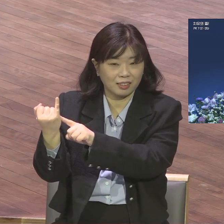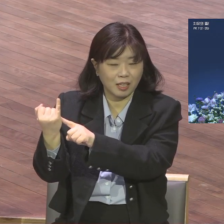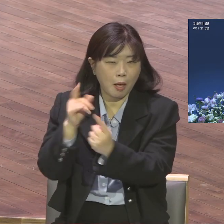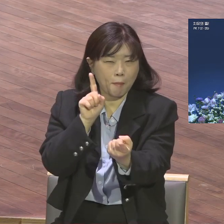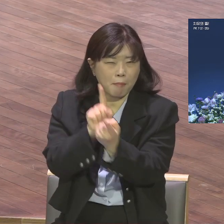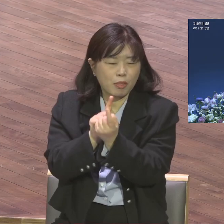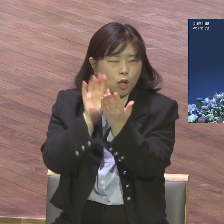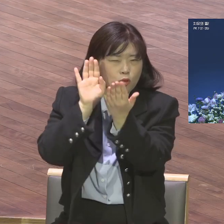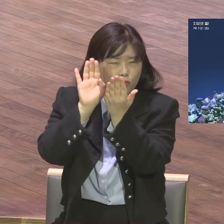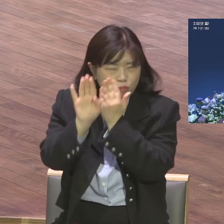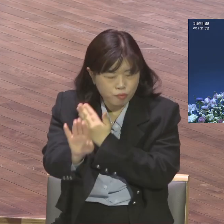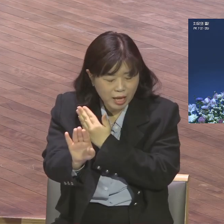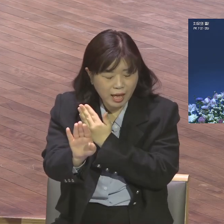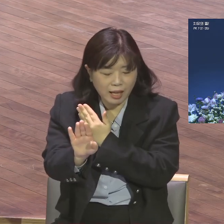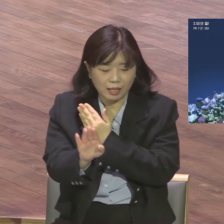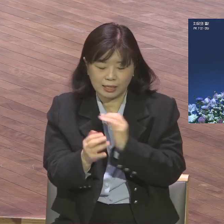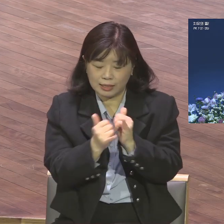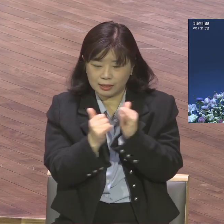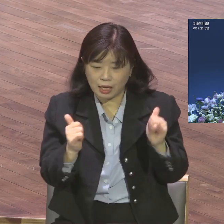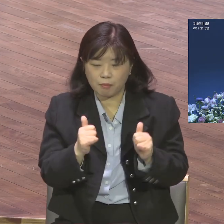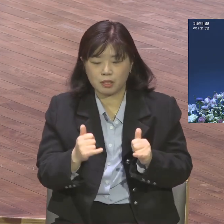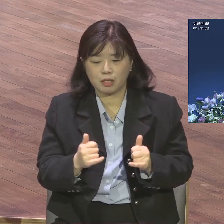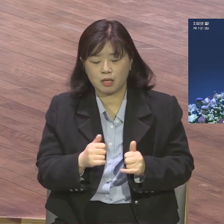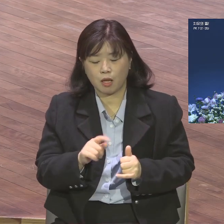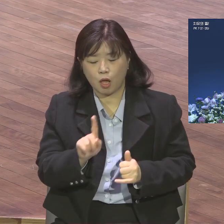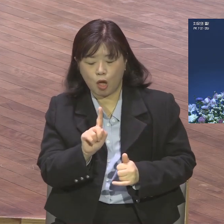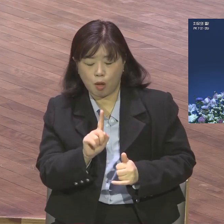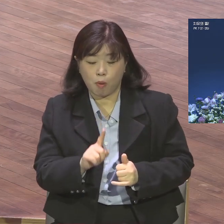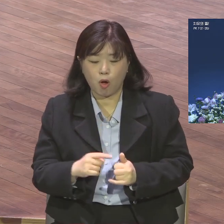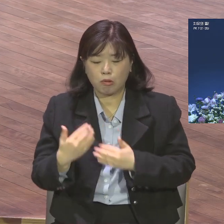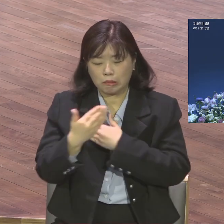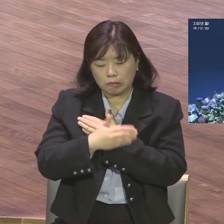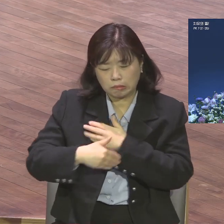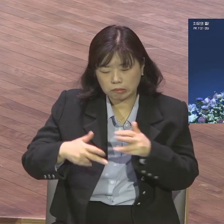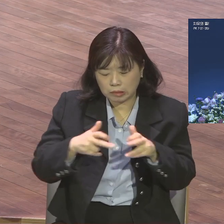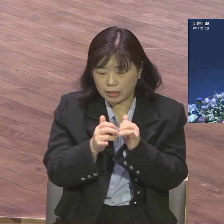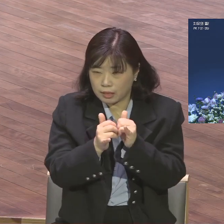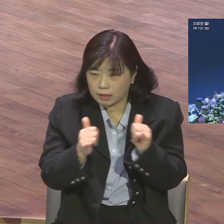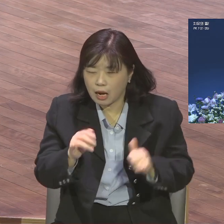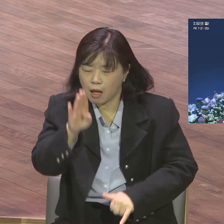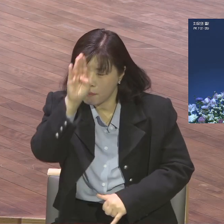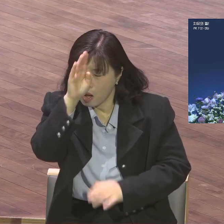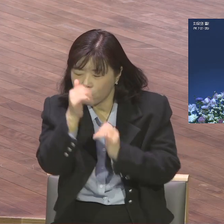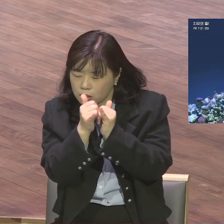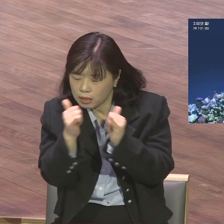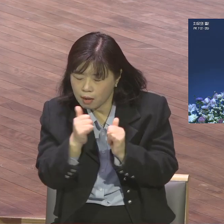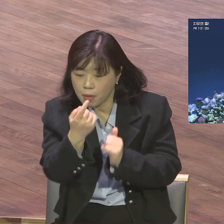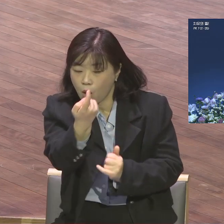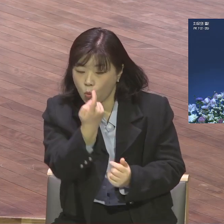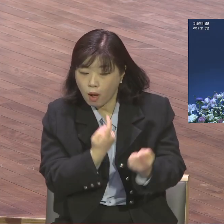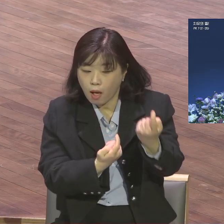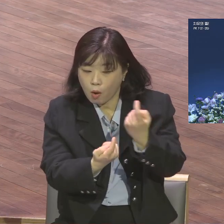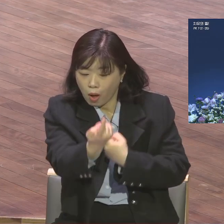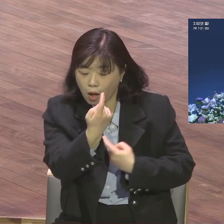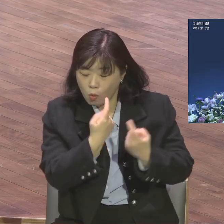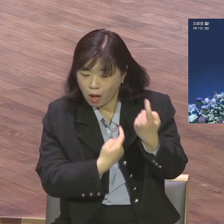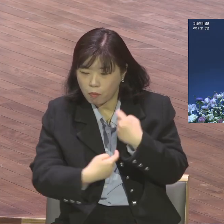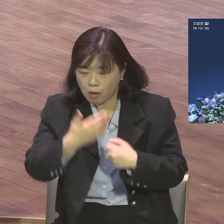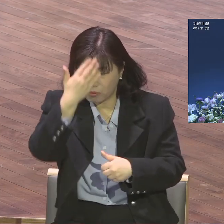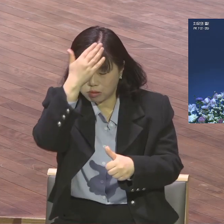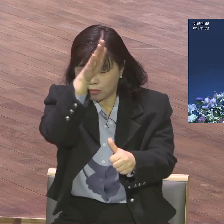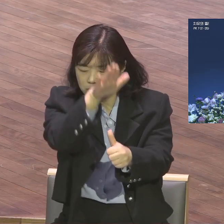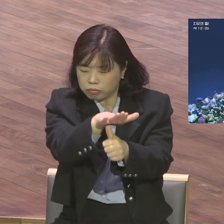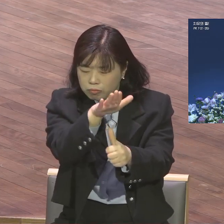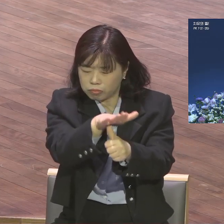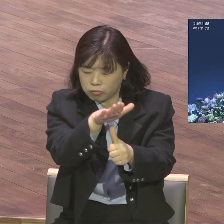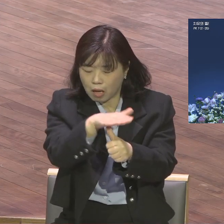사람과 다양한 질병들을 가진 사람들을 치유해주는 내용이 나옵니다. 치유의 뜰 사역을